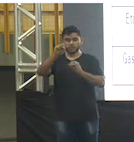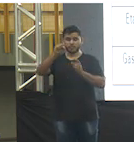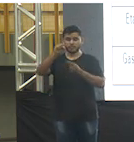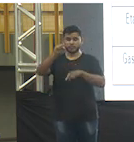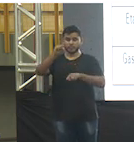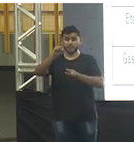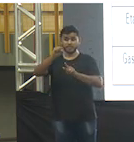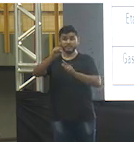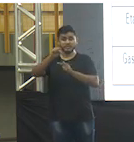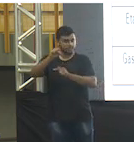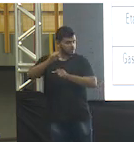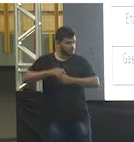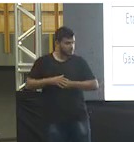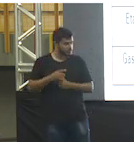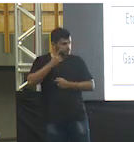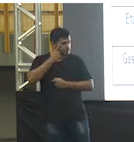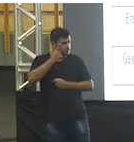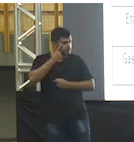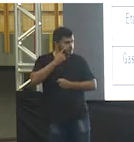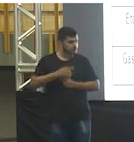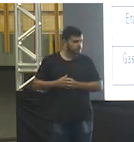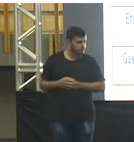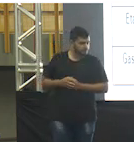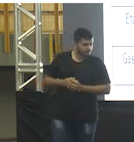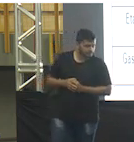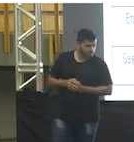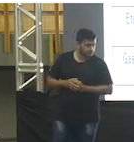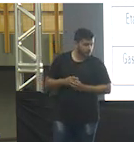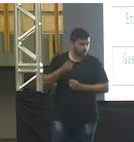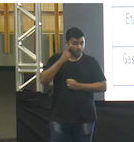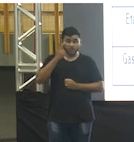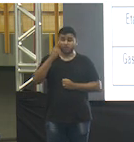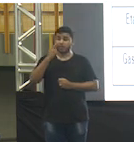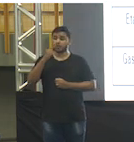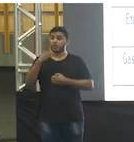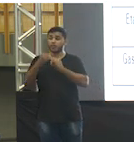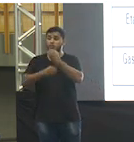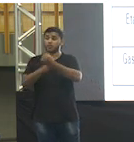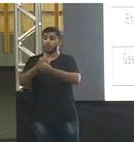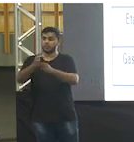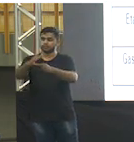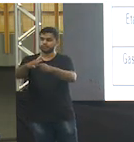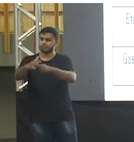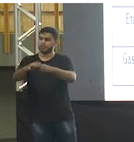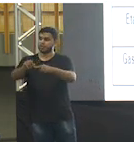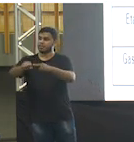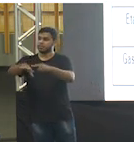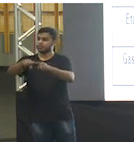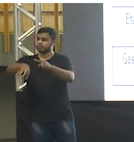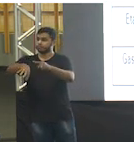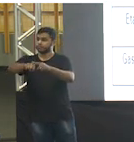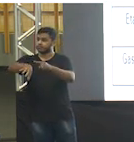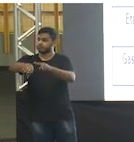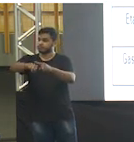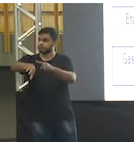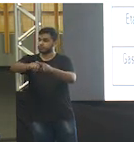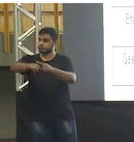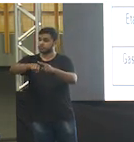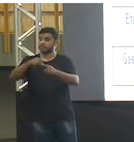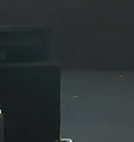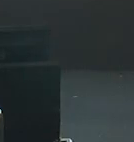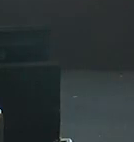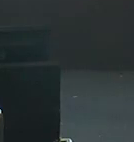do parênteses. Quilocaloria por grama. O que isso quer dizer para a gente, galera? Que a cada 1 grama de etanol que